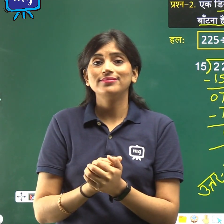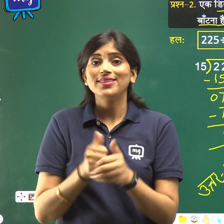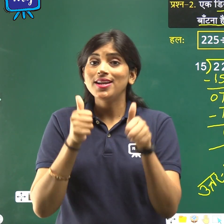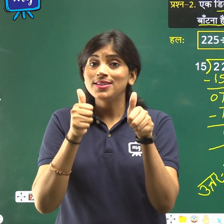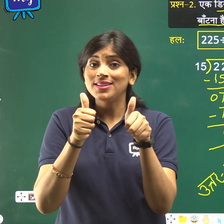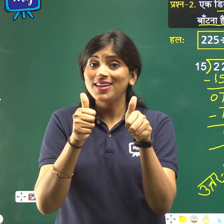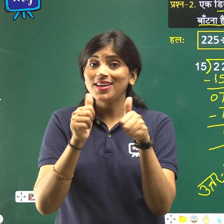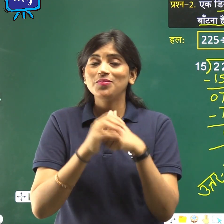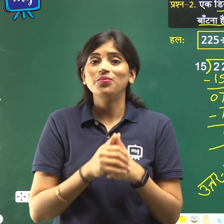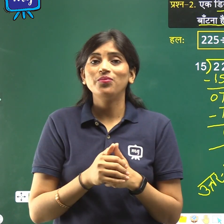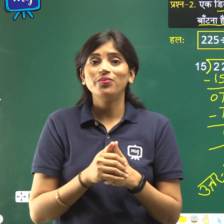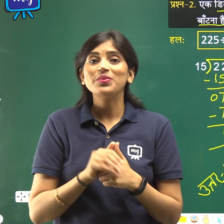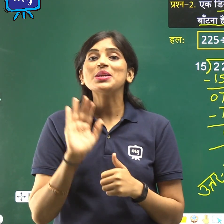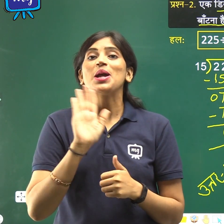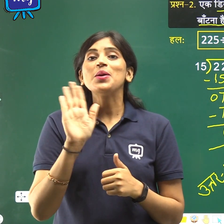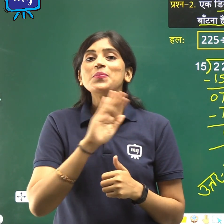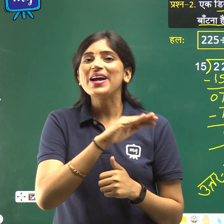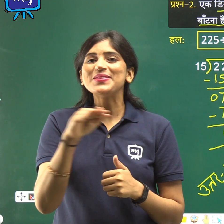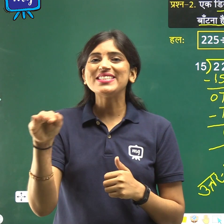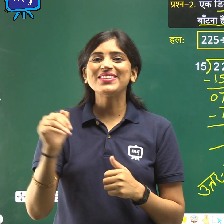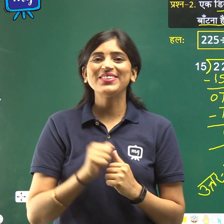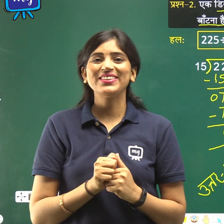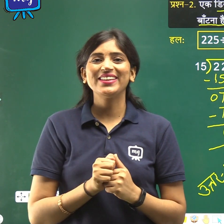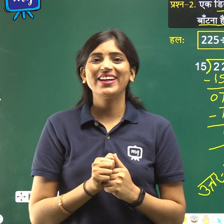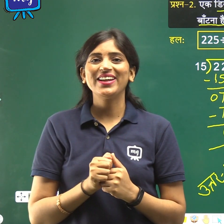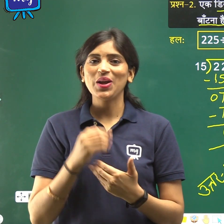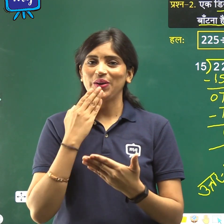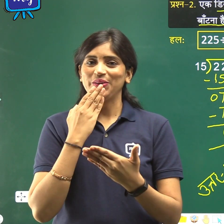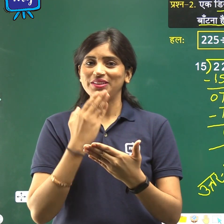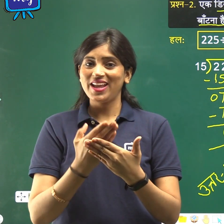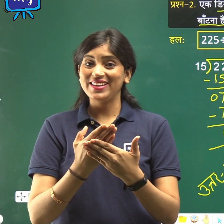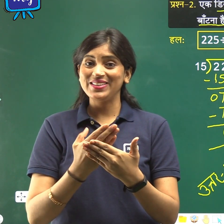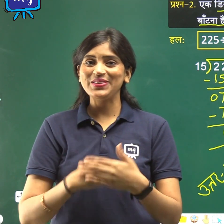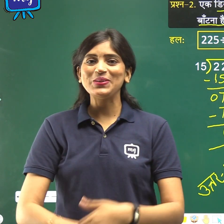ठीक है? बाय बच्चों। थैंक यू।